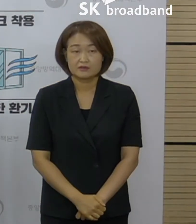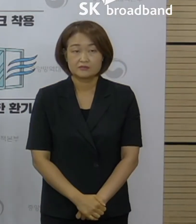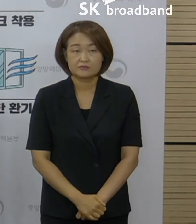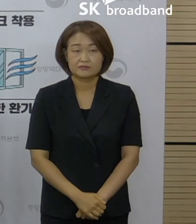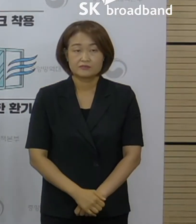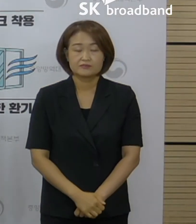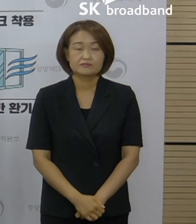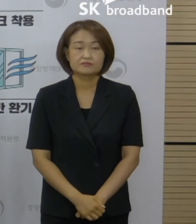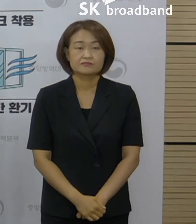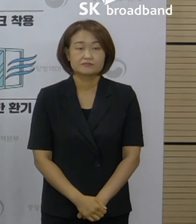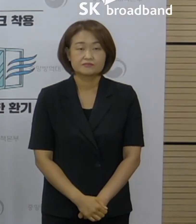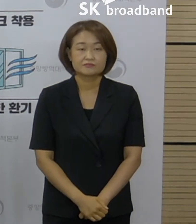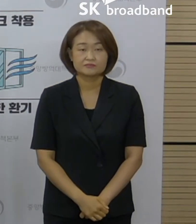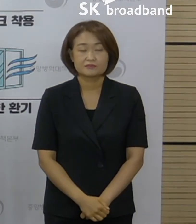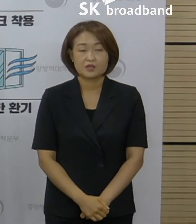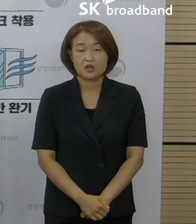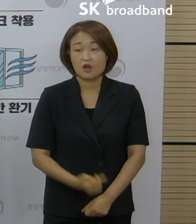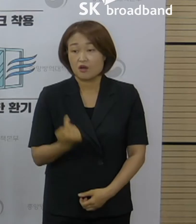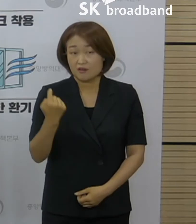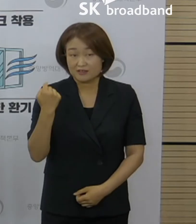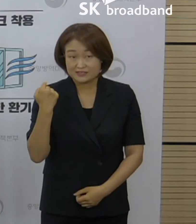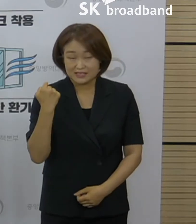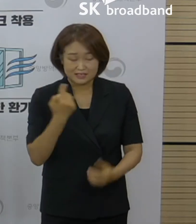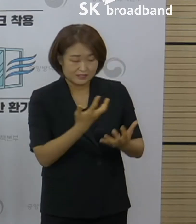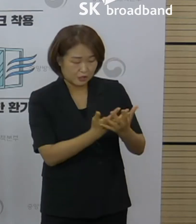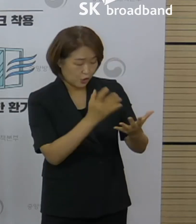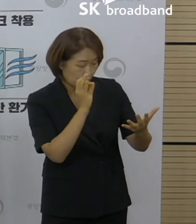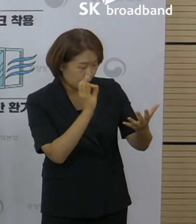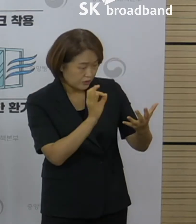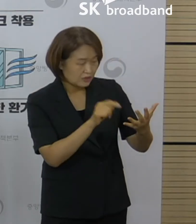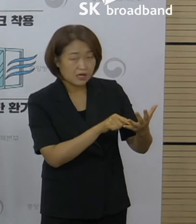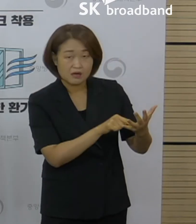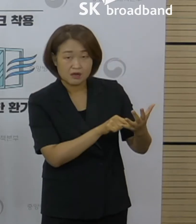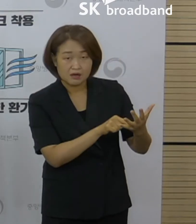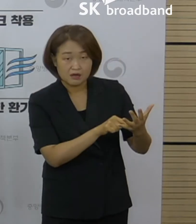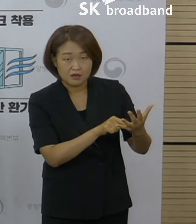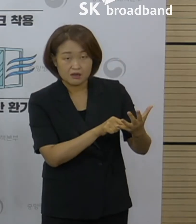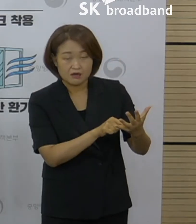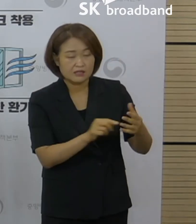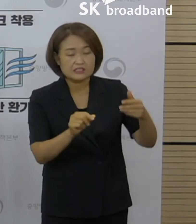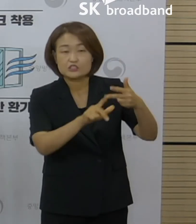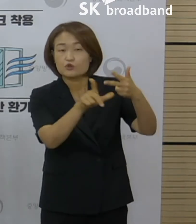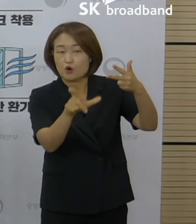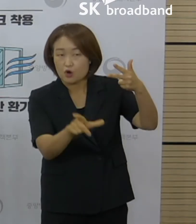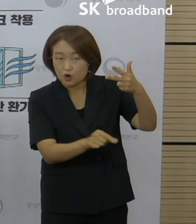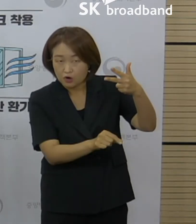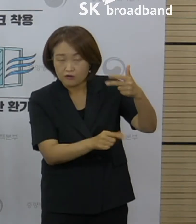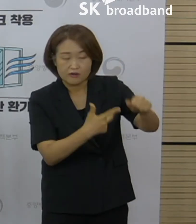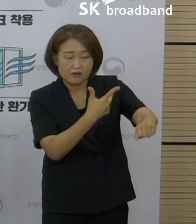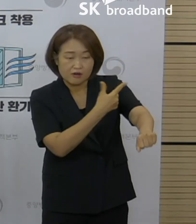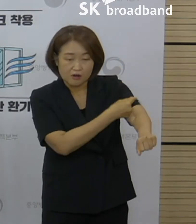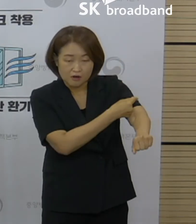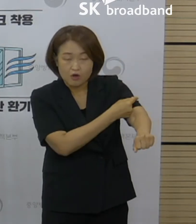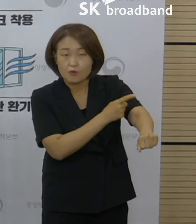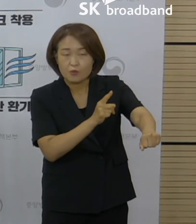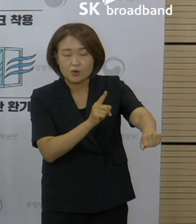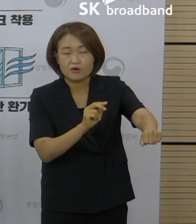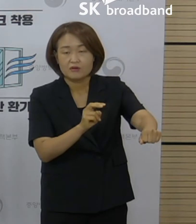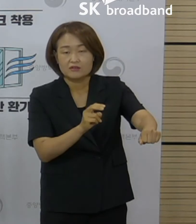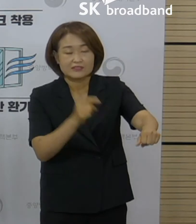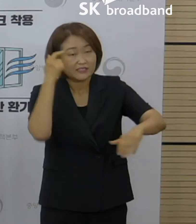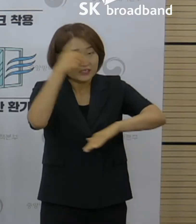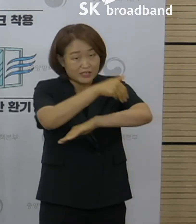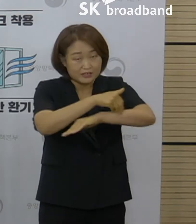기자님. 어제 방대본 자료에 보면 동일 백신 안에 7월 접종 계획에서 보건소